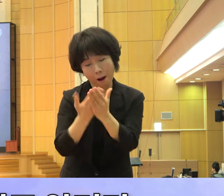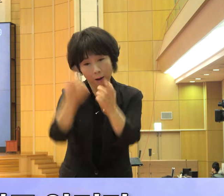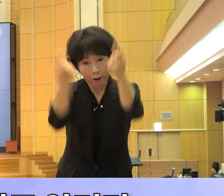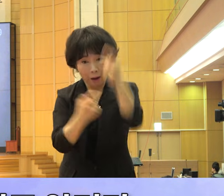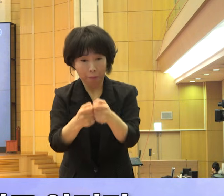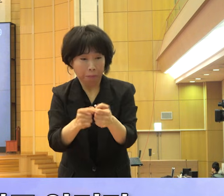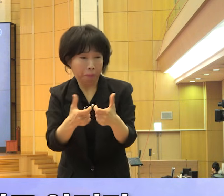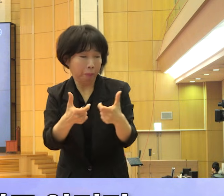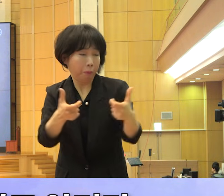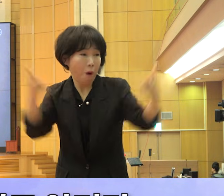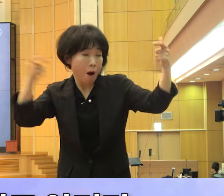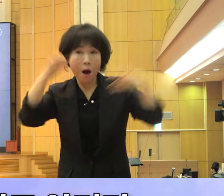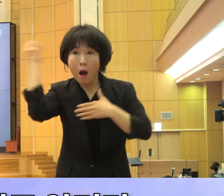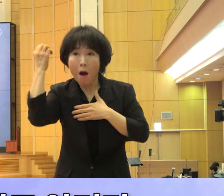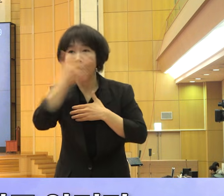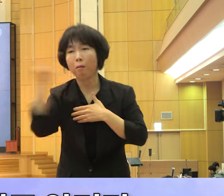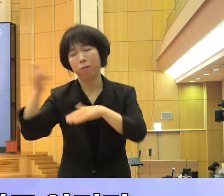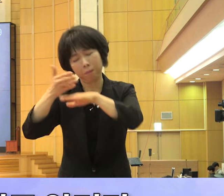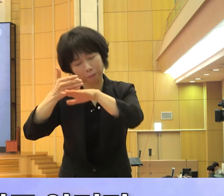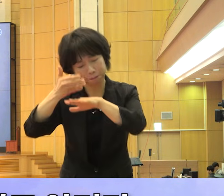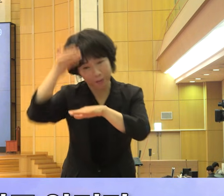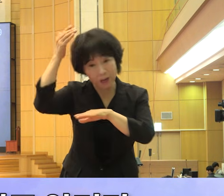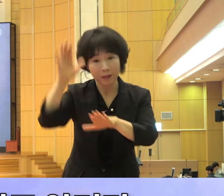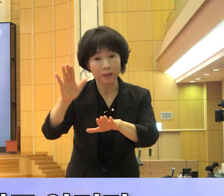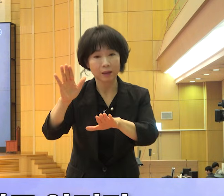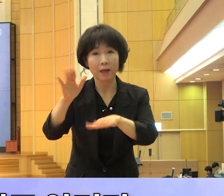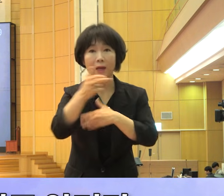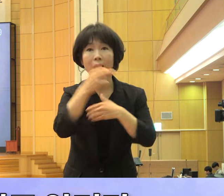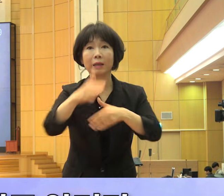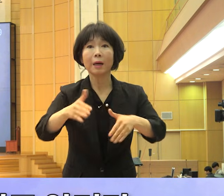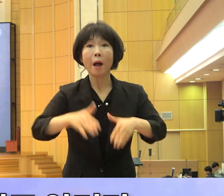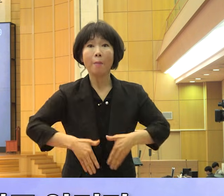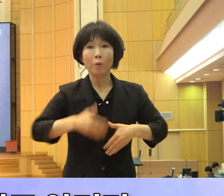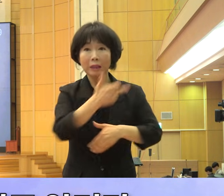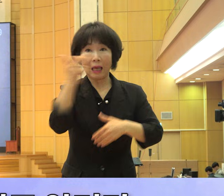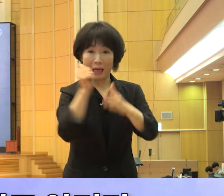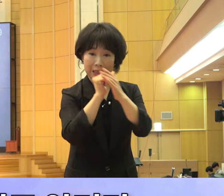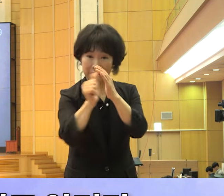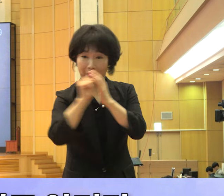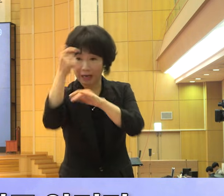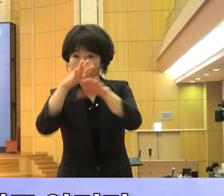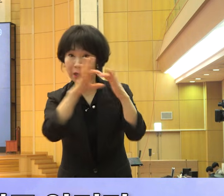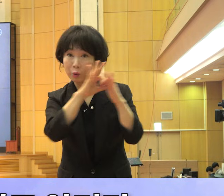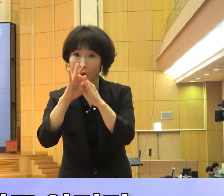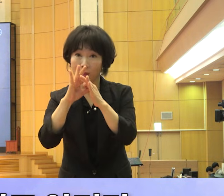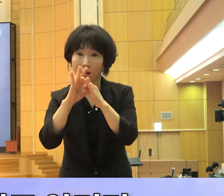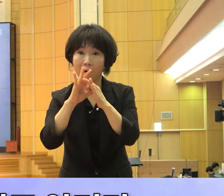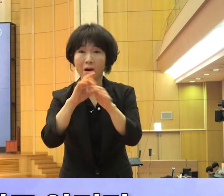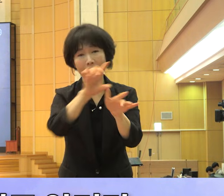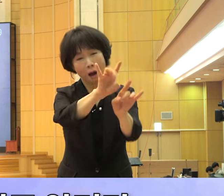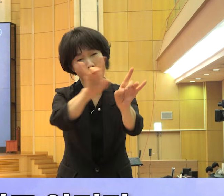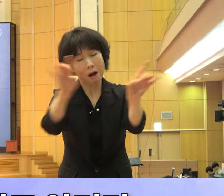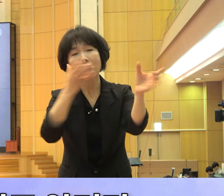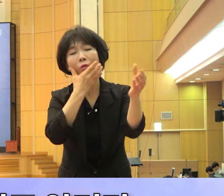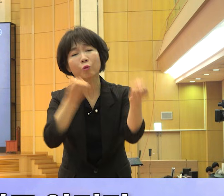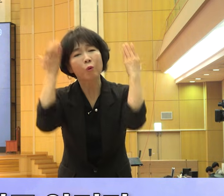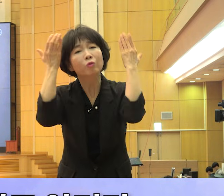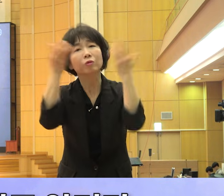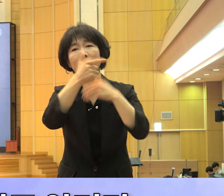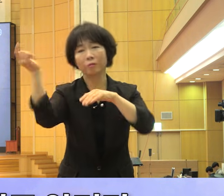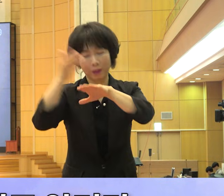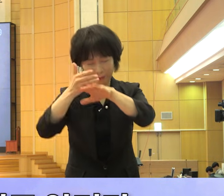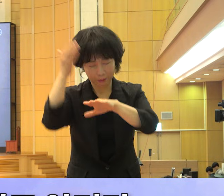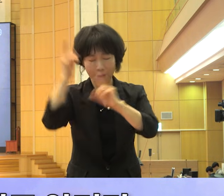하심을 감사합니다. 이제 춘계되신 분 허락해 주셔서 가정마다 하나님의 축복하심을